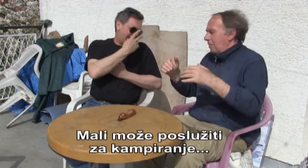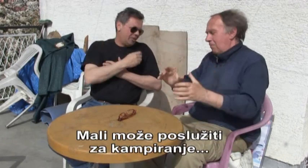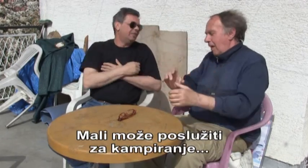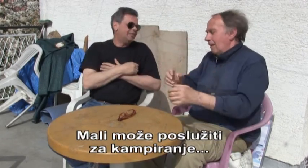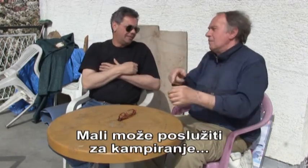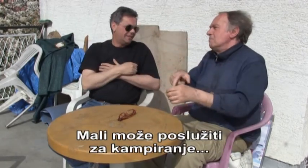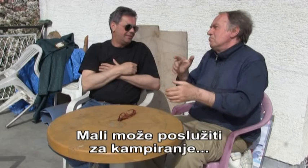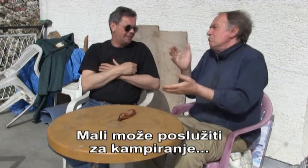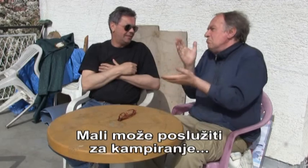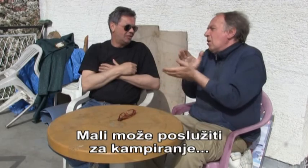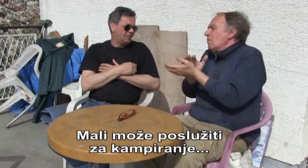Naravno.